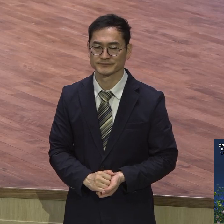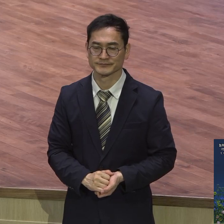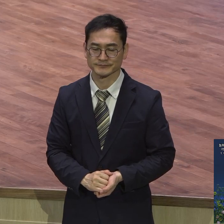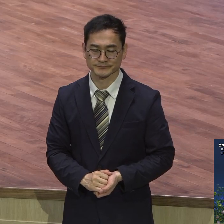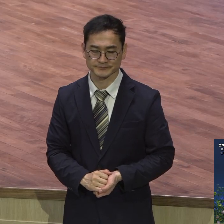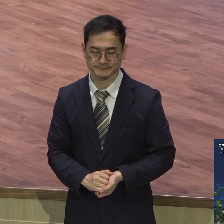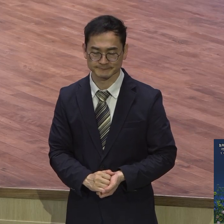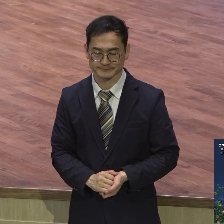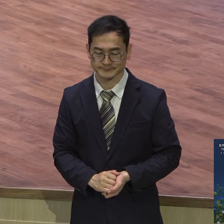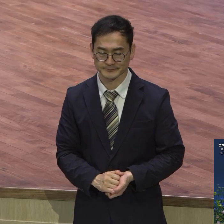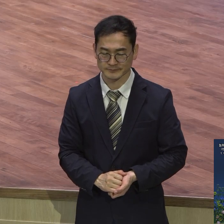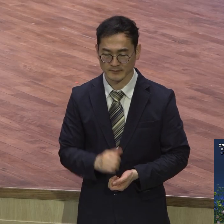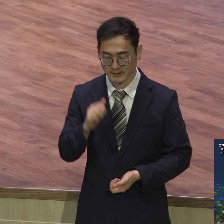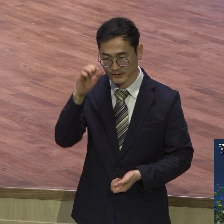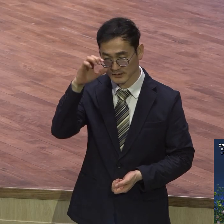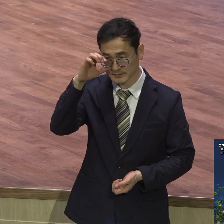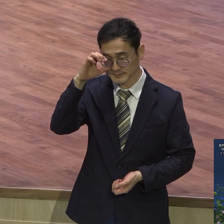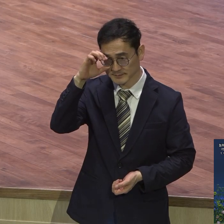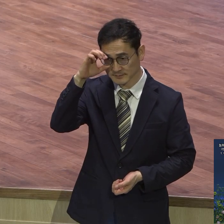여러분 속이는 겁니다.